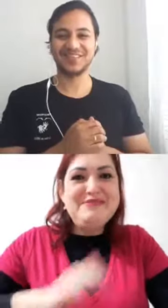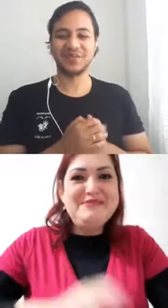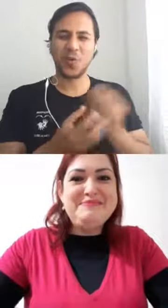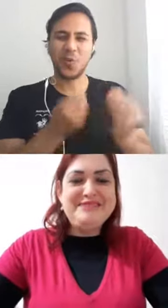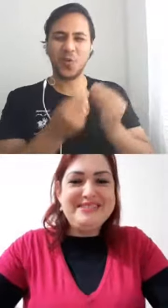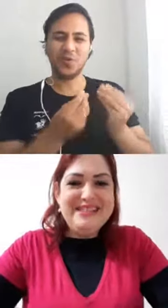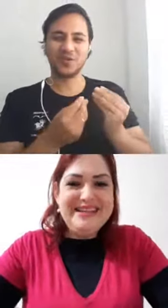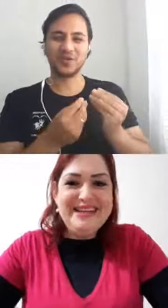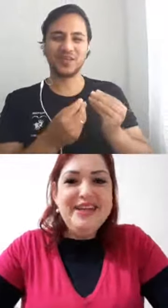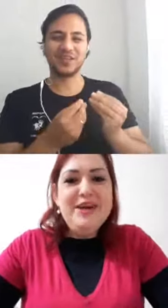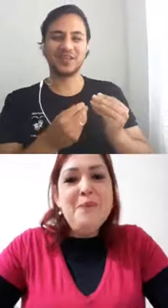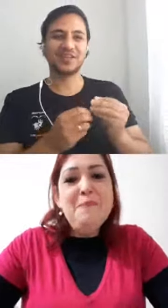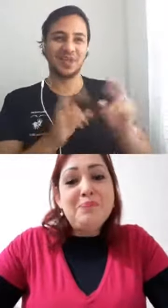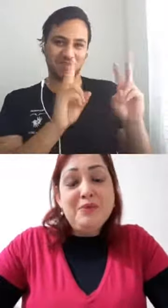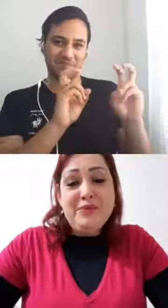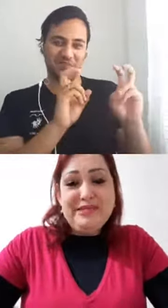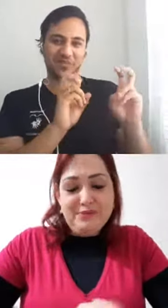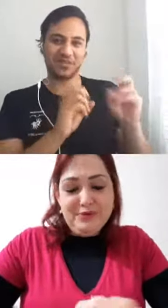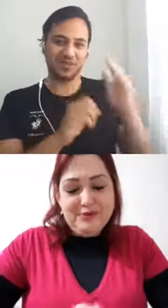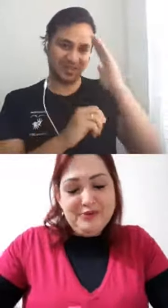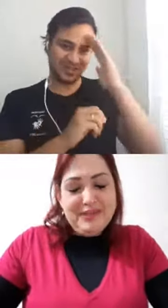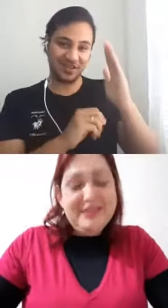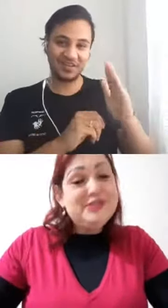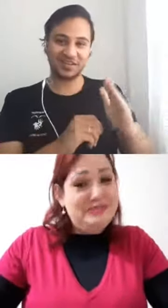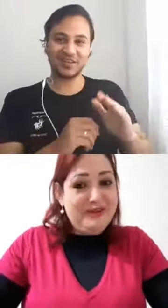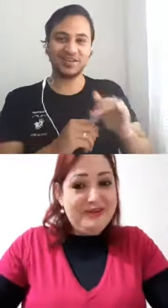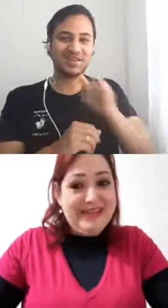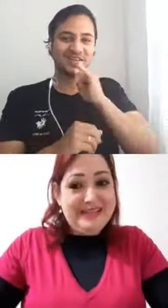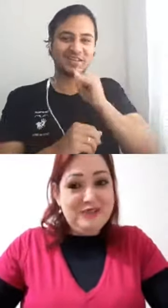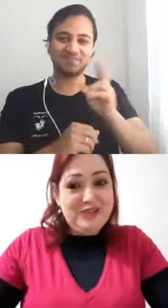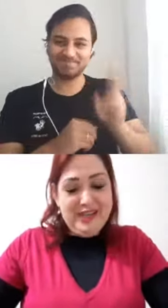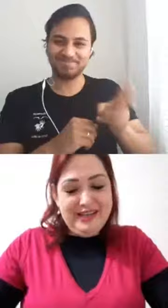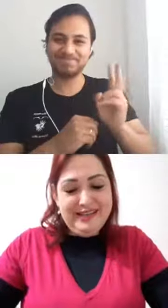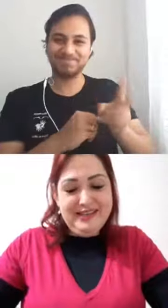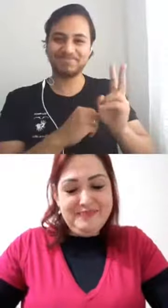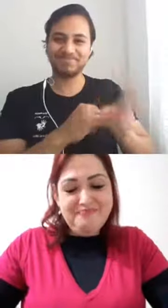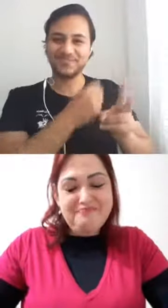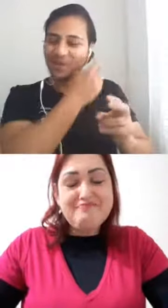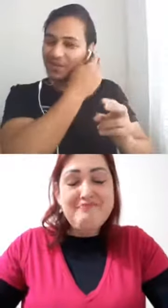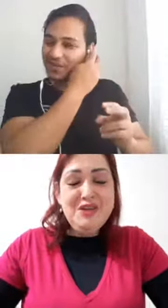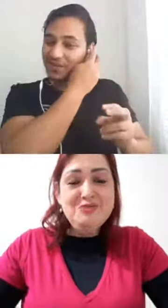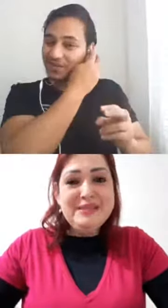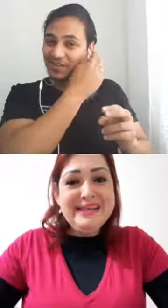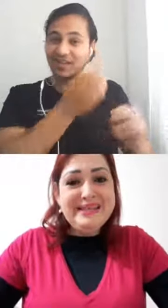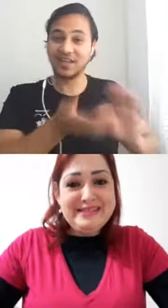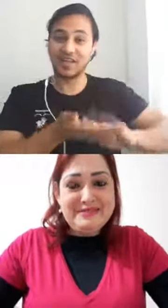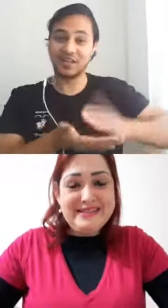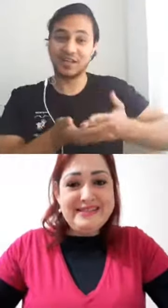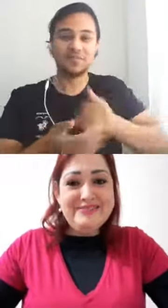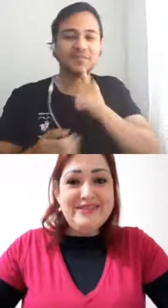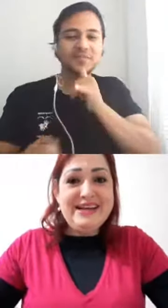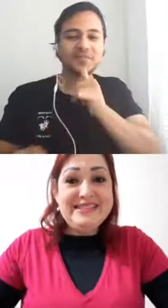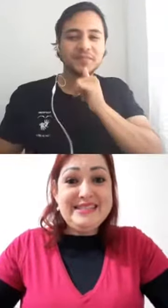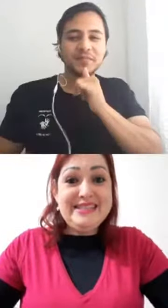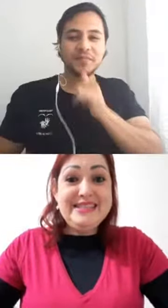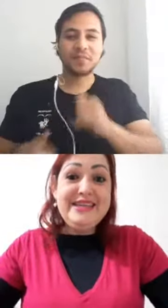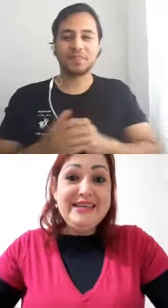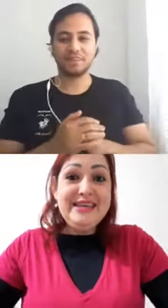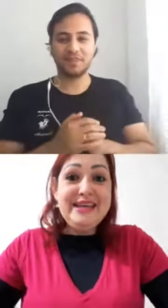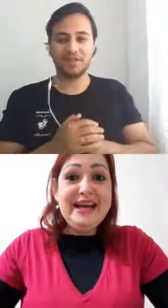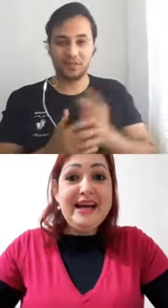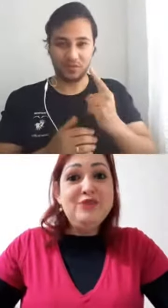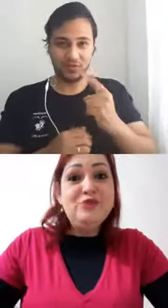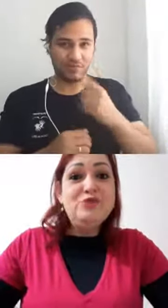só para você entender. Por exemplo, que isso sempre acontece com a gente. Uma delas estava dizendo lá assim